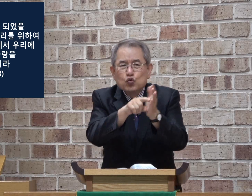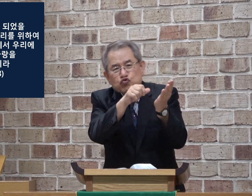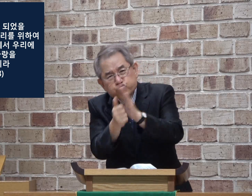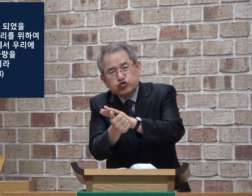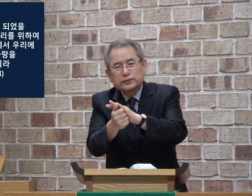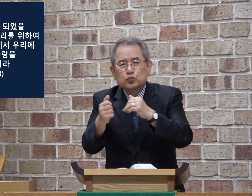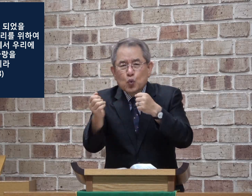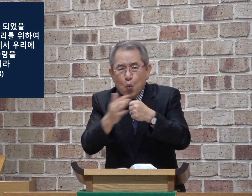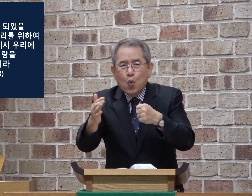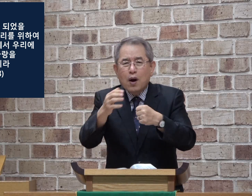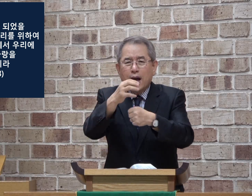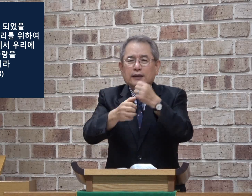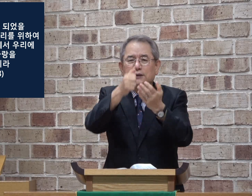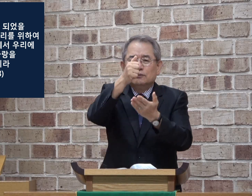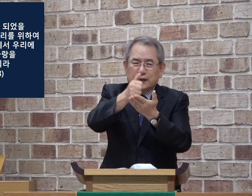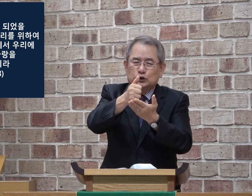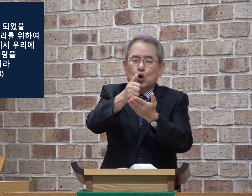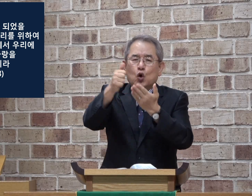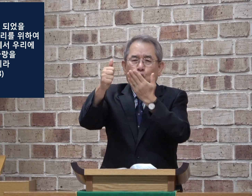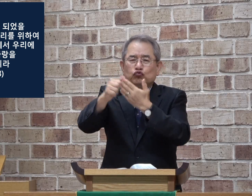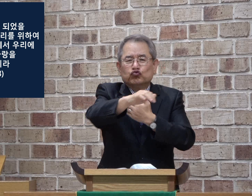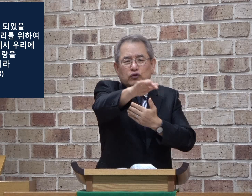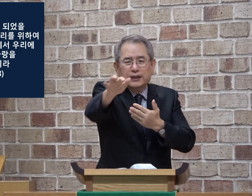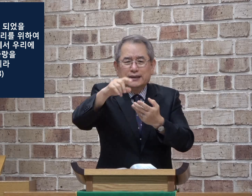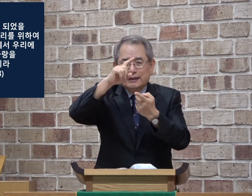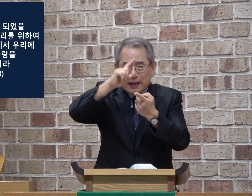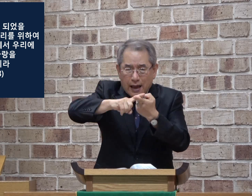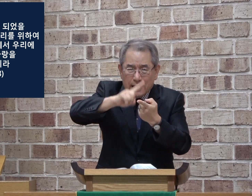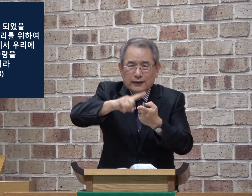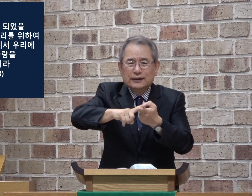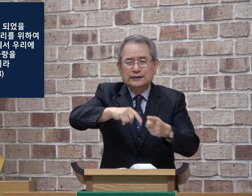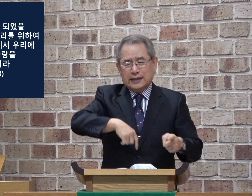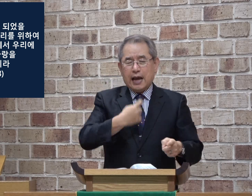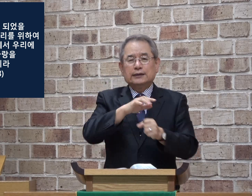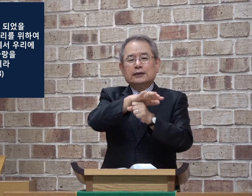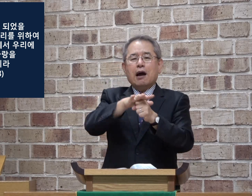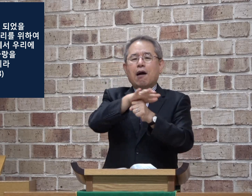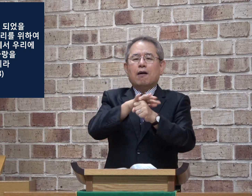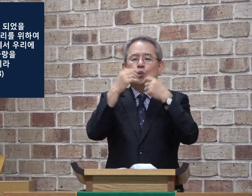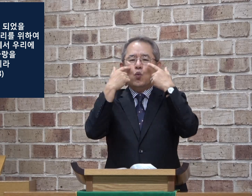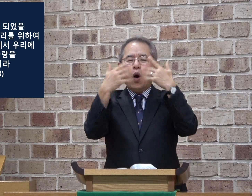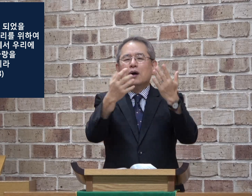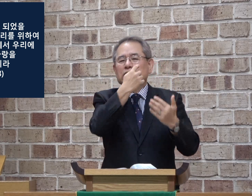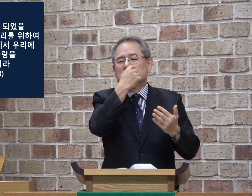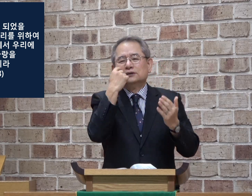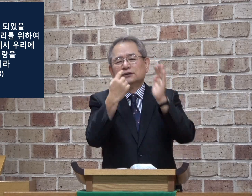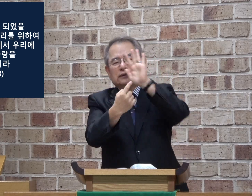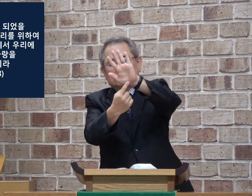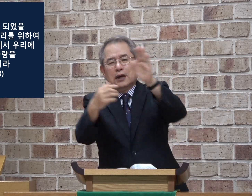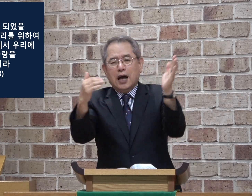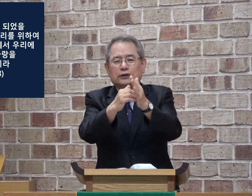위하여 죽으심으로 하나님께서 우리에 대한 자기의 사랑을 확증하셨느니라. 아멘.